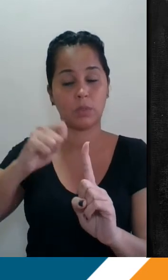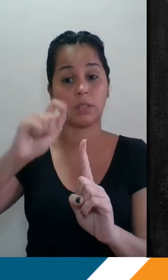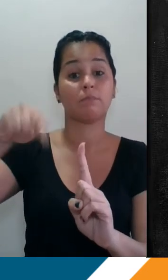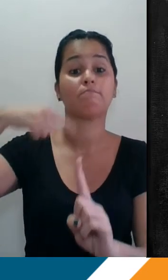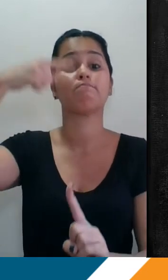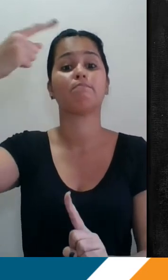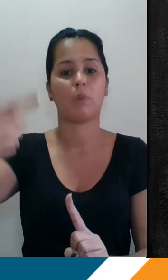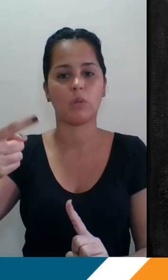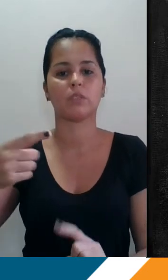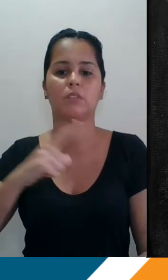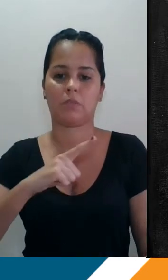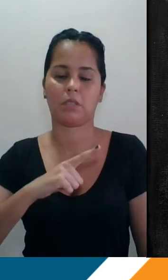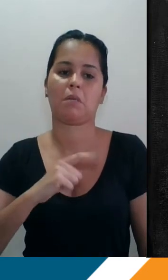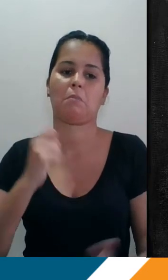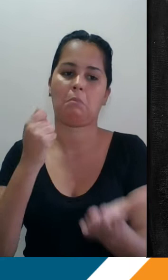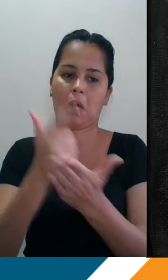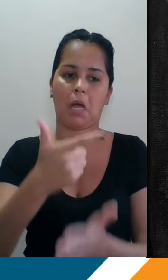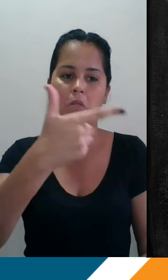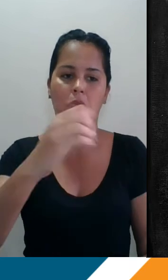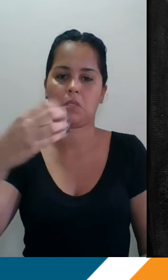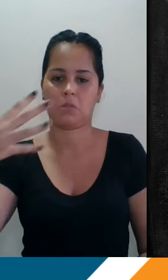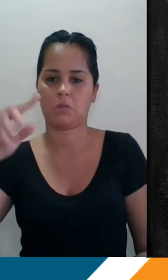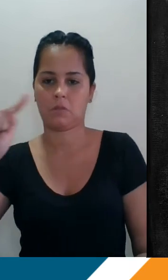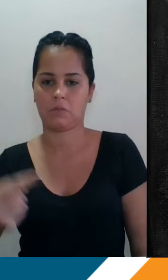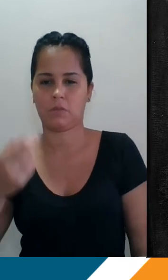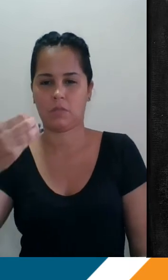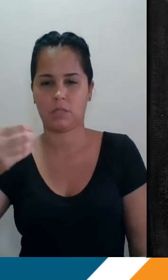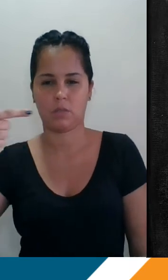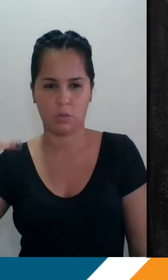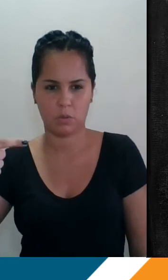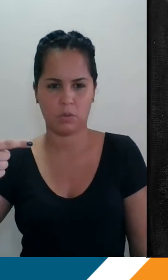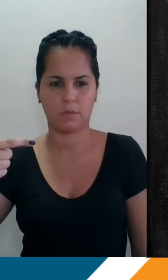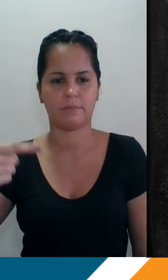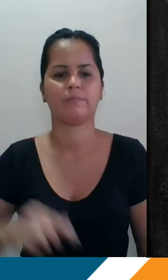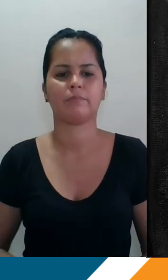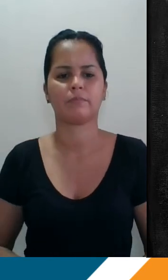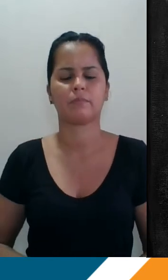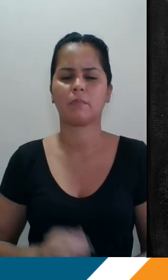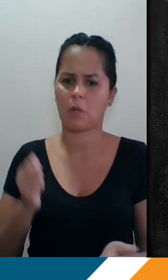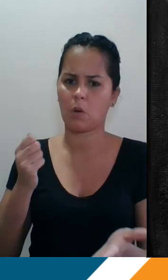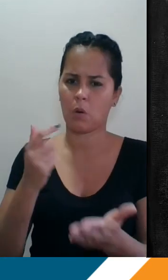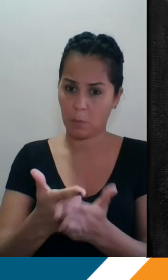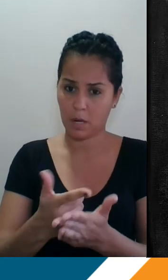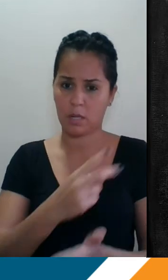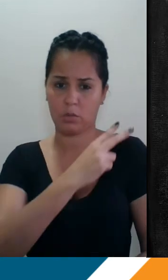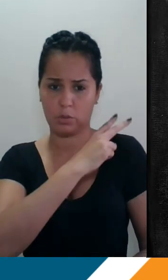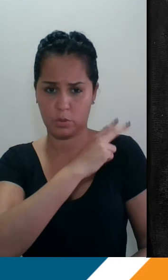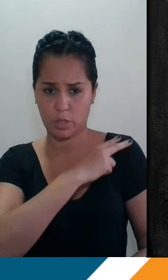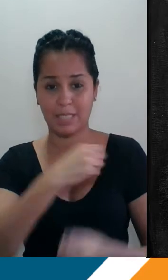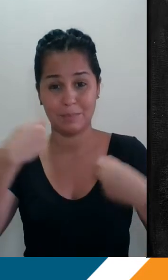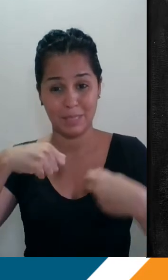primeiro e terá o valor de R$ 204,02. Para concretizar a compra, o gerente emitirá uma